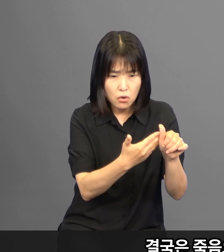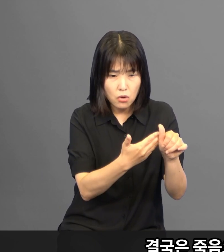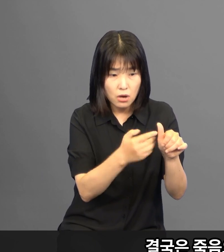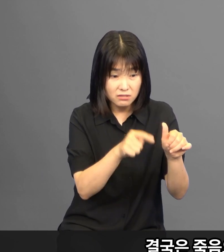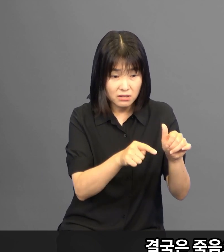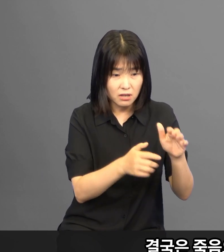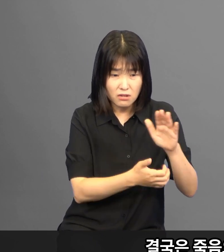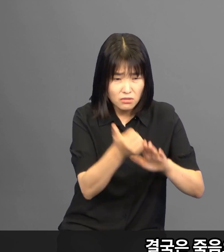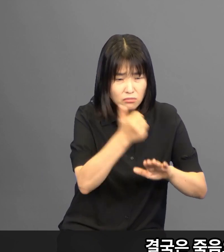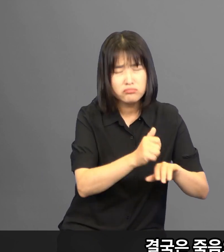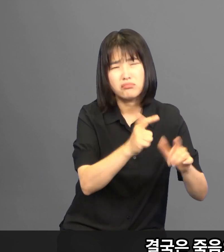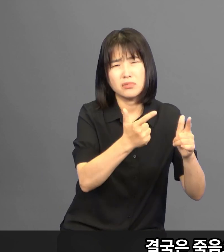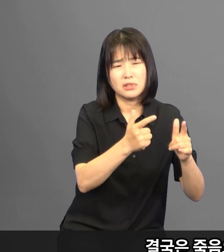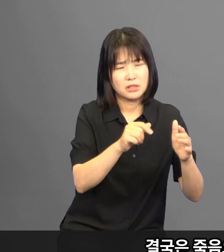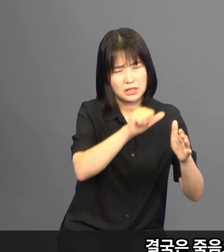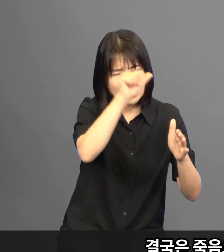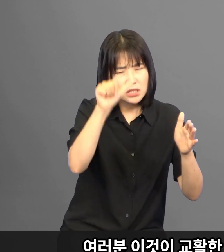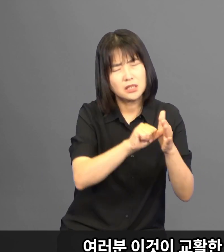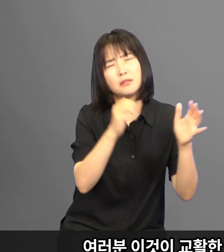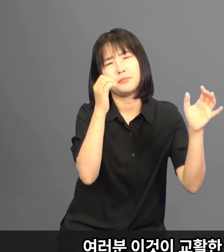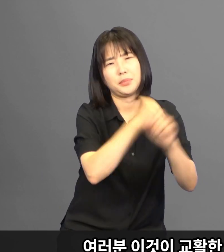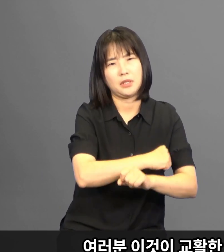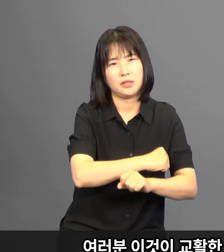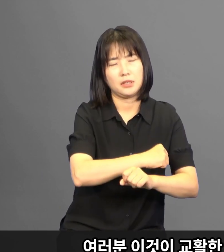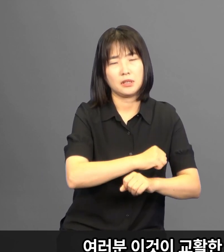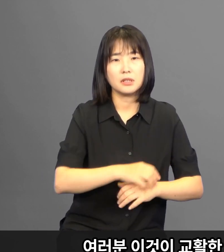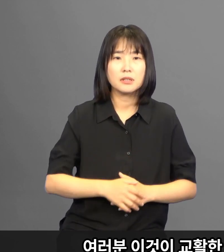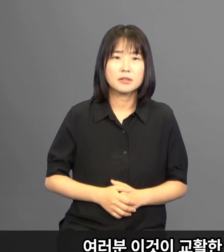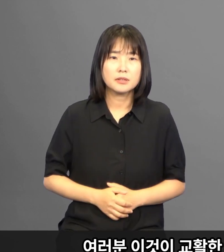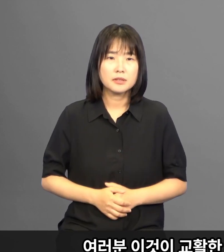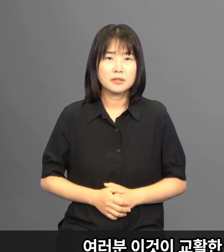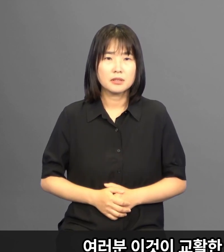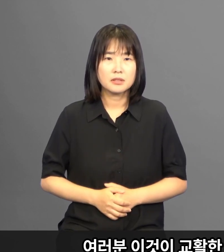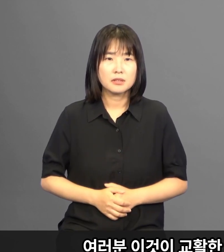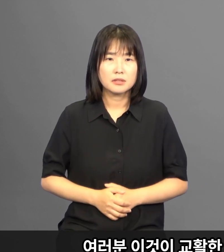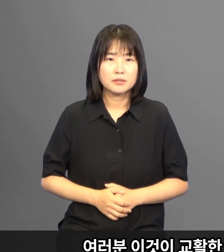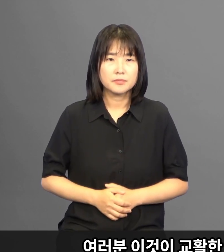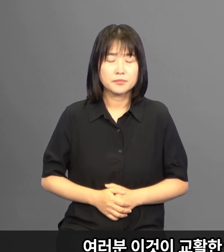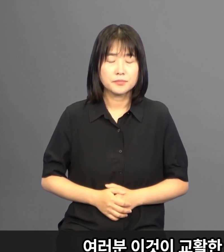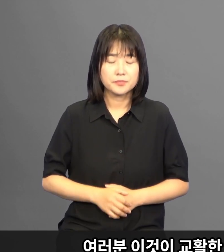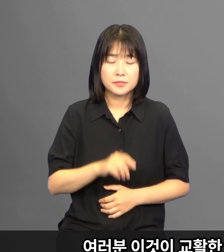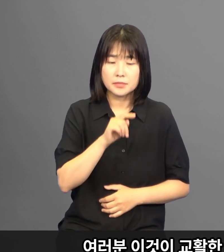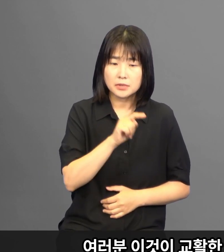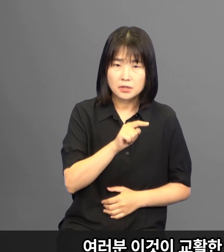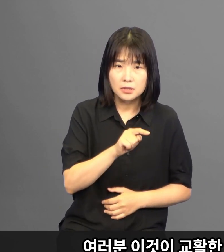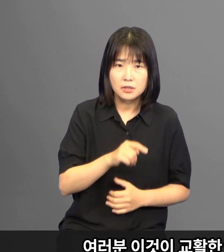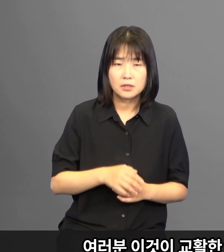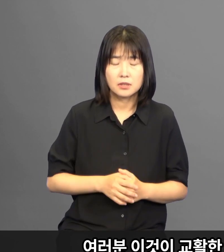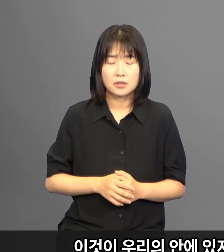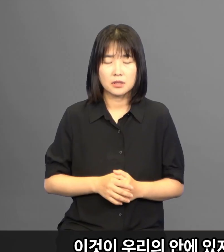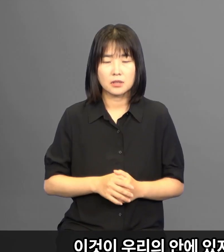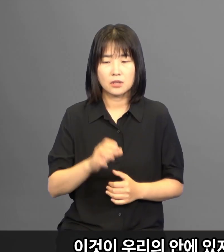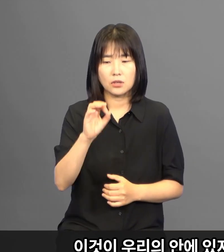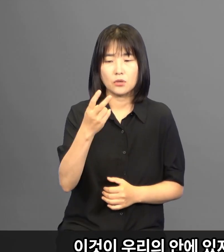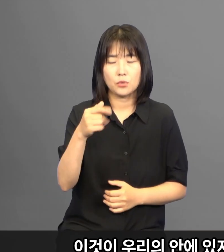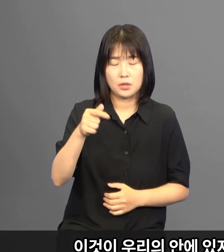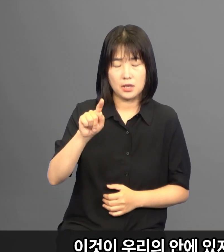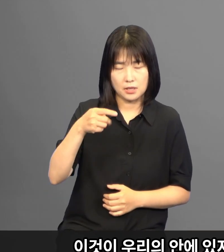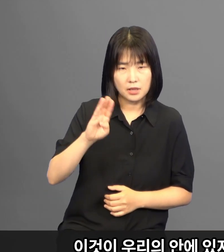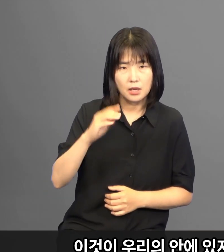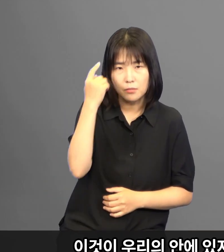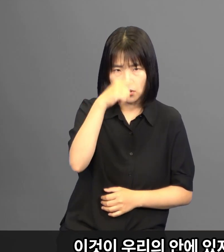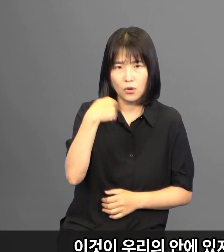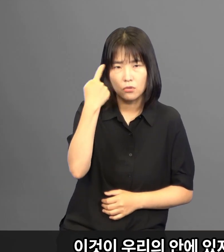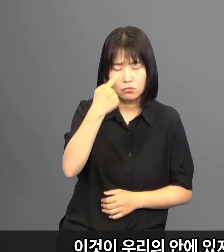것이었고 결국은 죽음으로 끝나게 됩니다. 여러분, 이것이 교활한 안내자 요나답의 얼굴이에요. 이것이 우리의